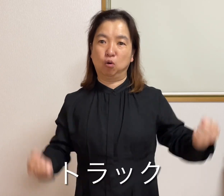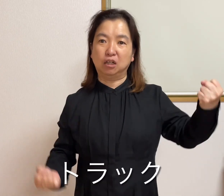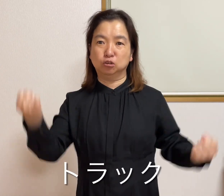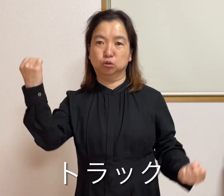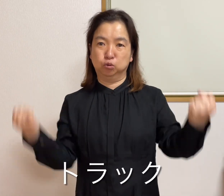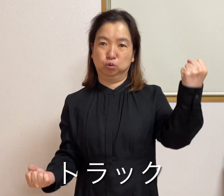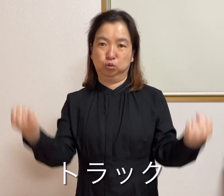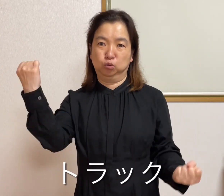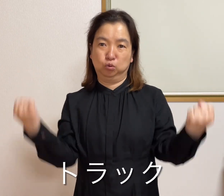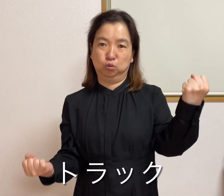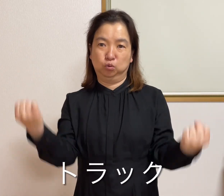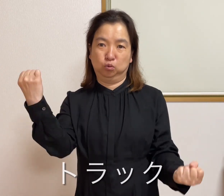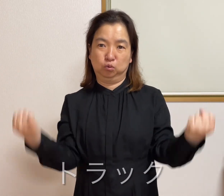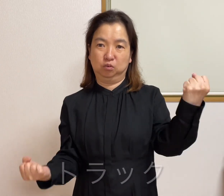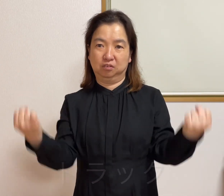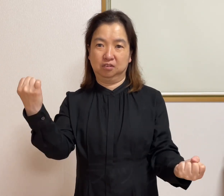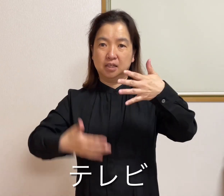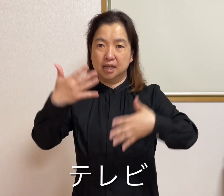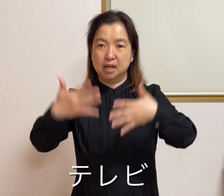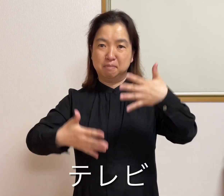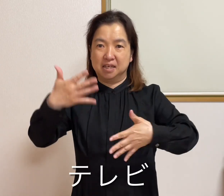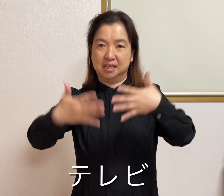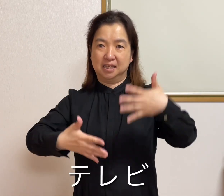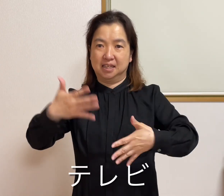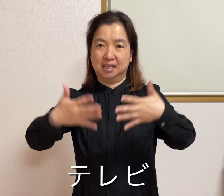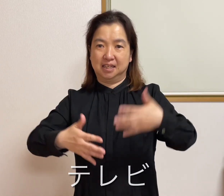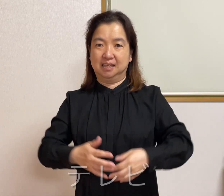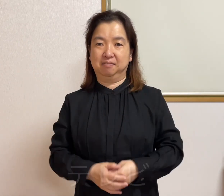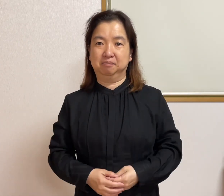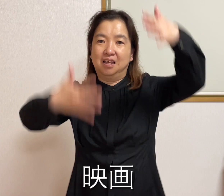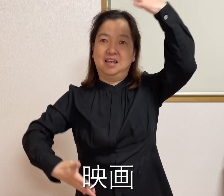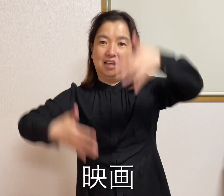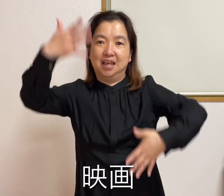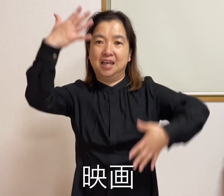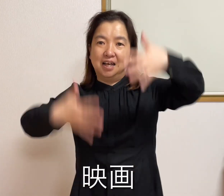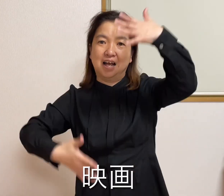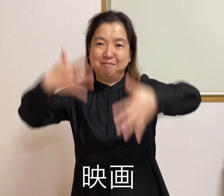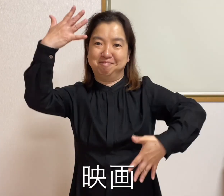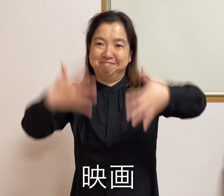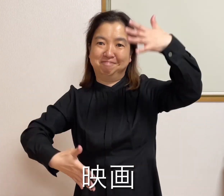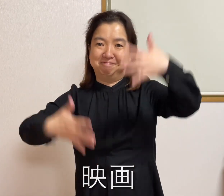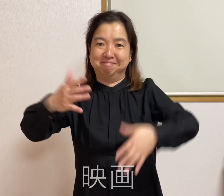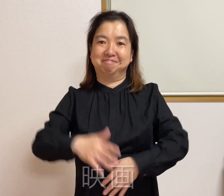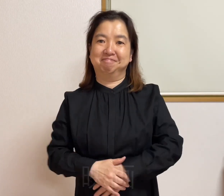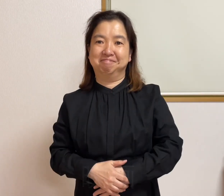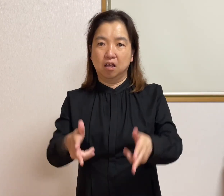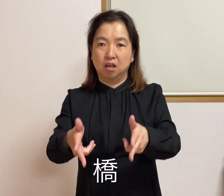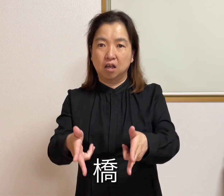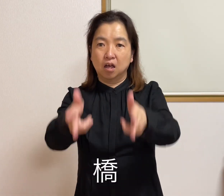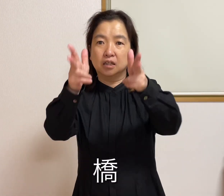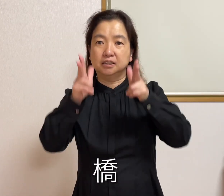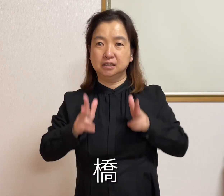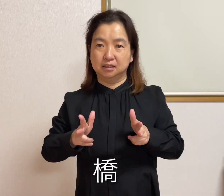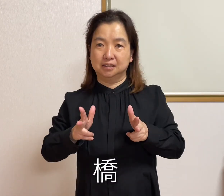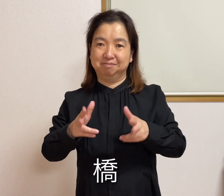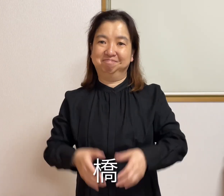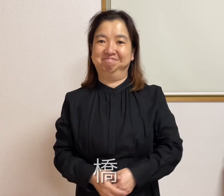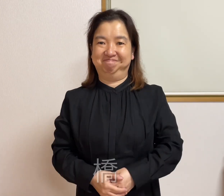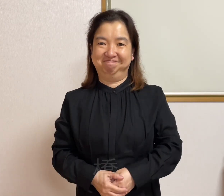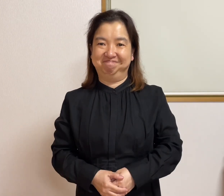ック、テレビ、映画、橋、